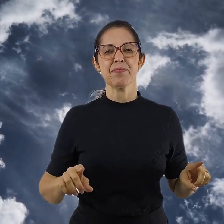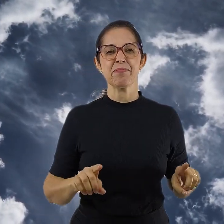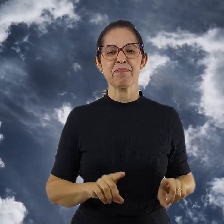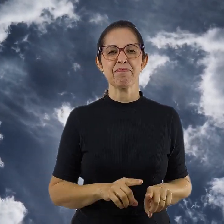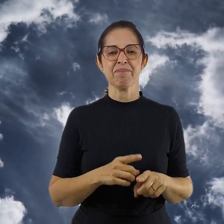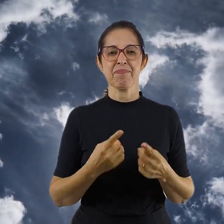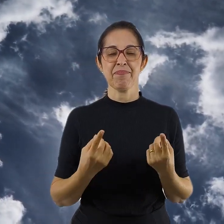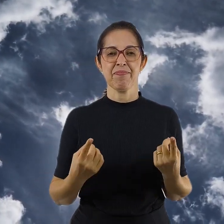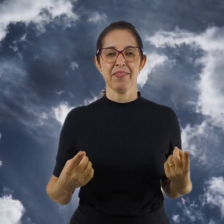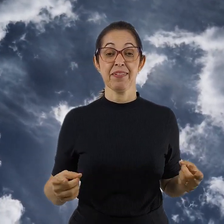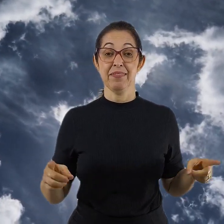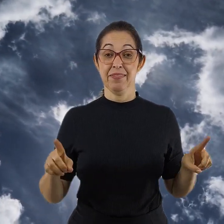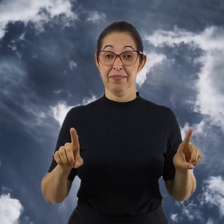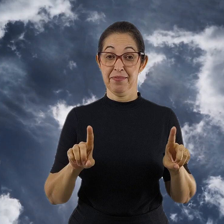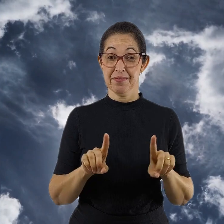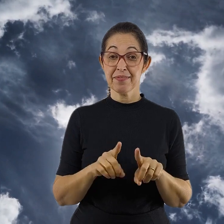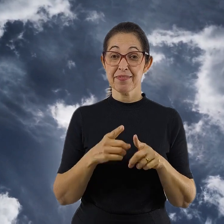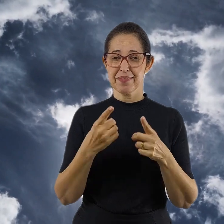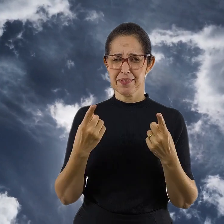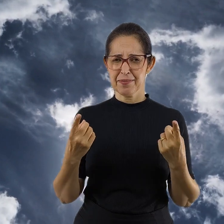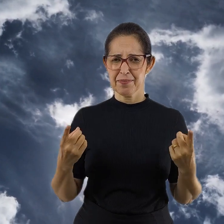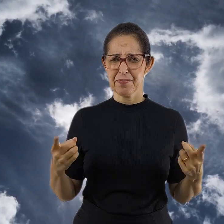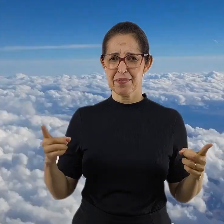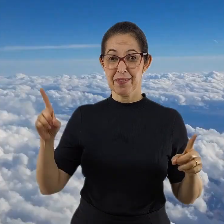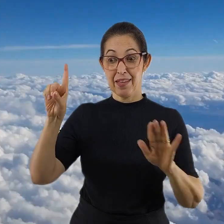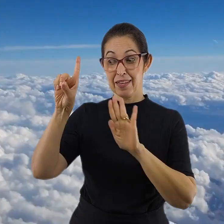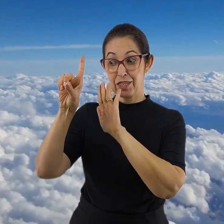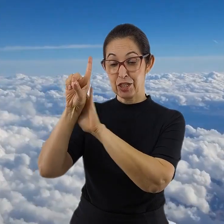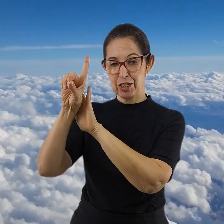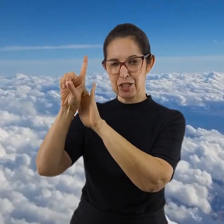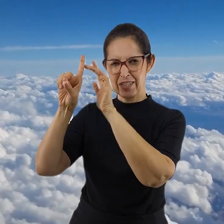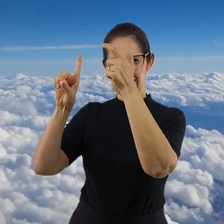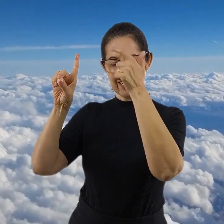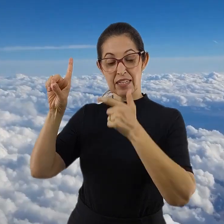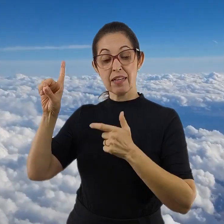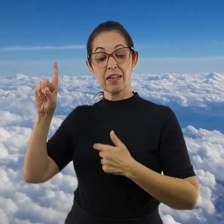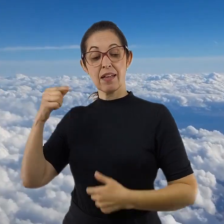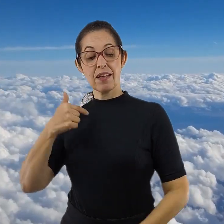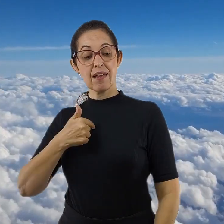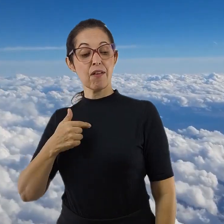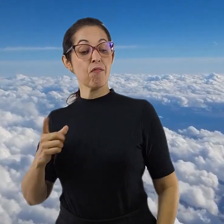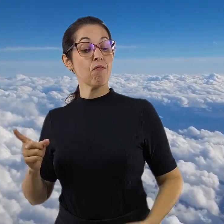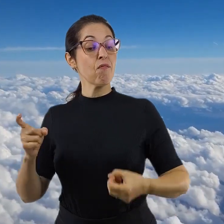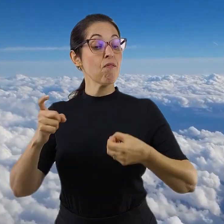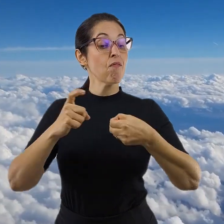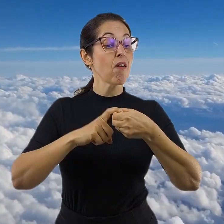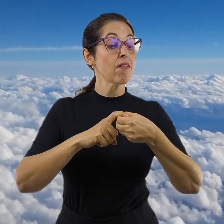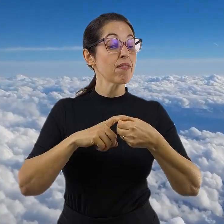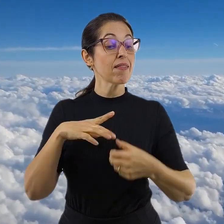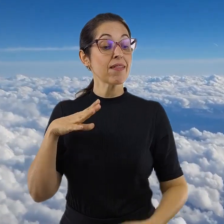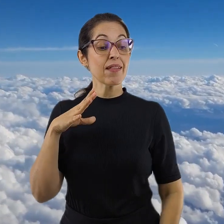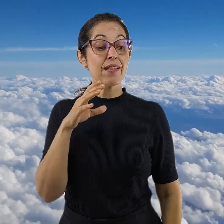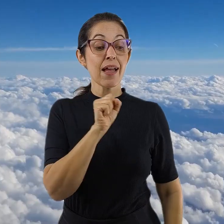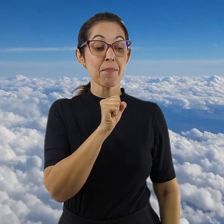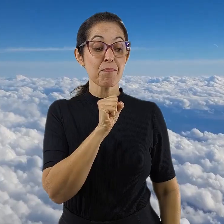Vamos colocar de pé. Cedo venho muito em breve,